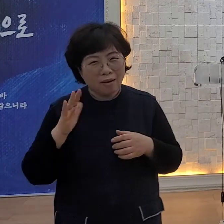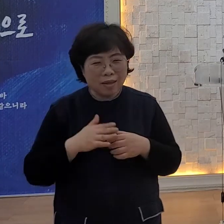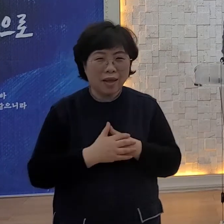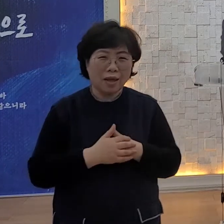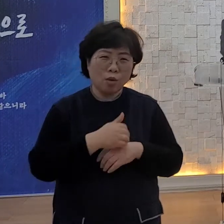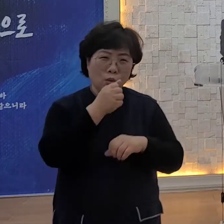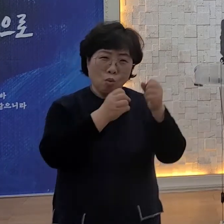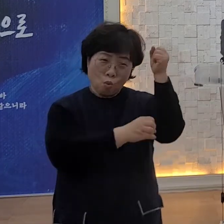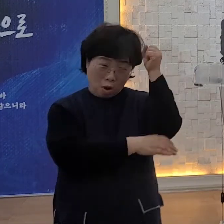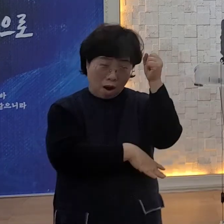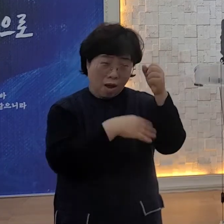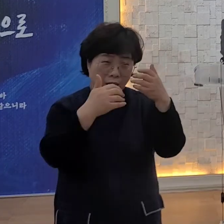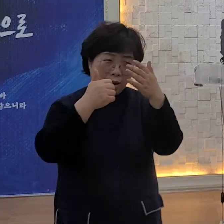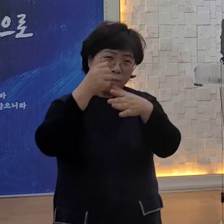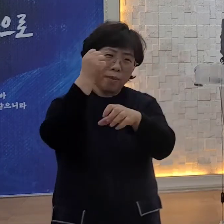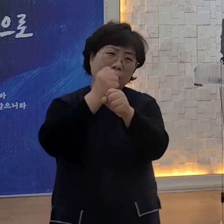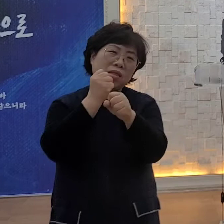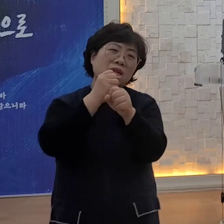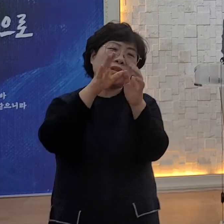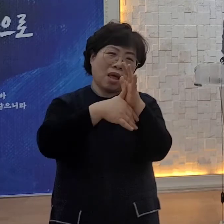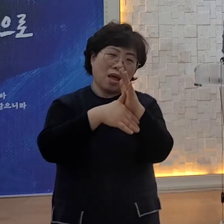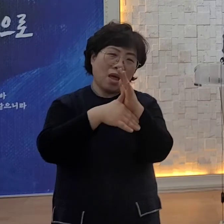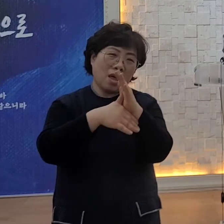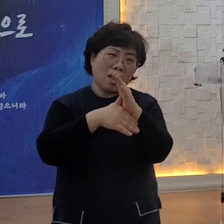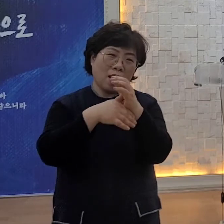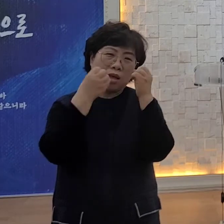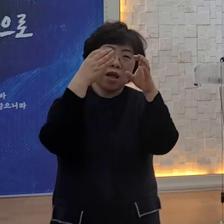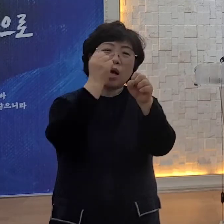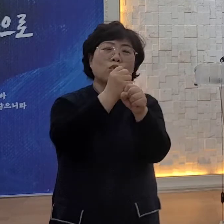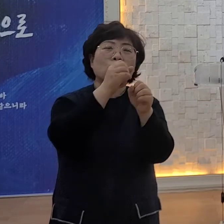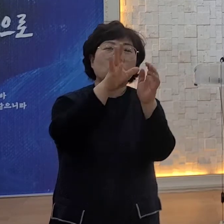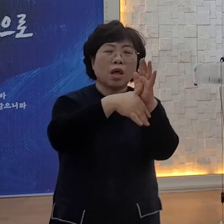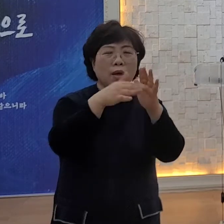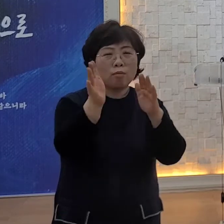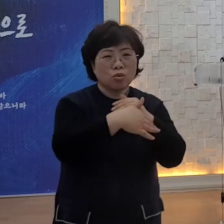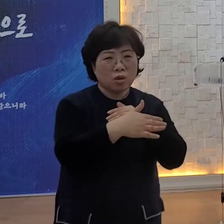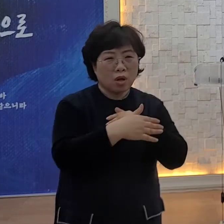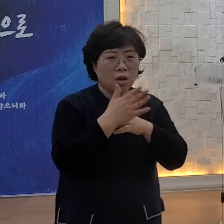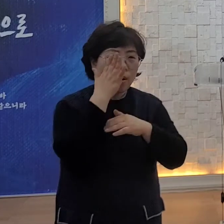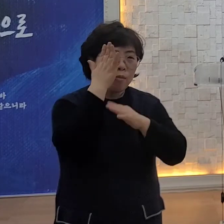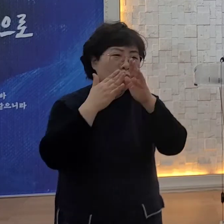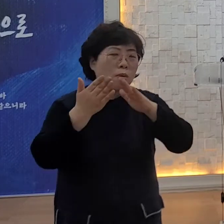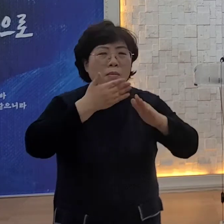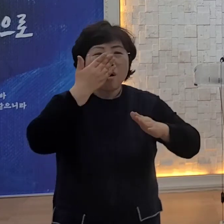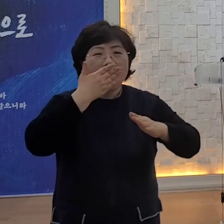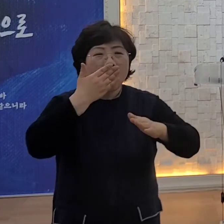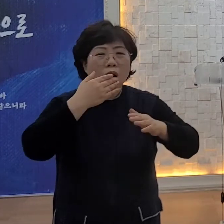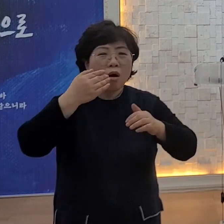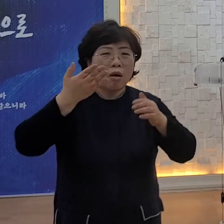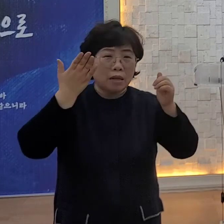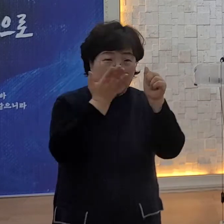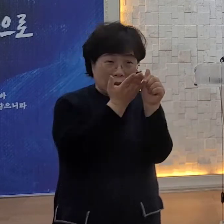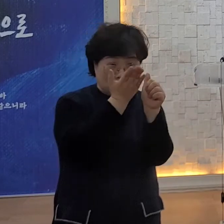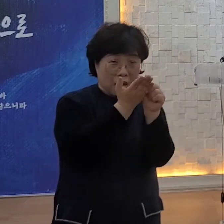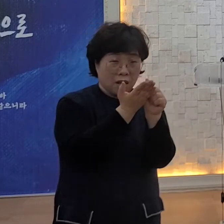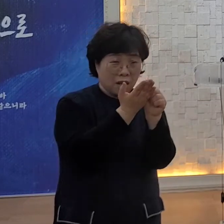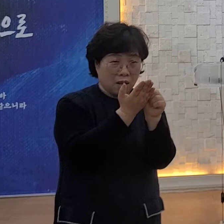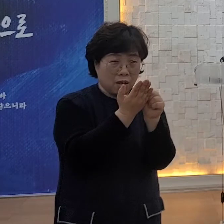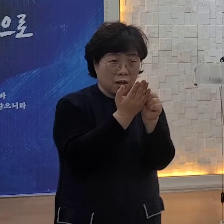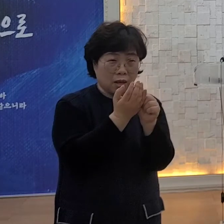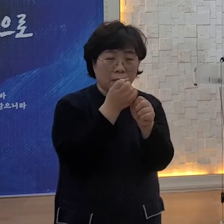말이냐? 소는 원래 그렇게 만들어진 거예요. 여러분 제 말을 잘 이해하셔야 돼요.